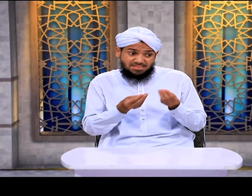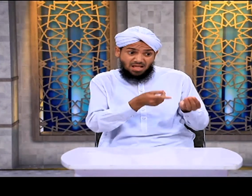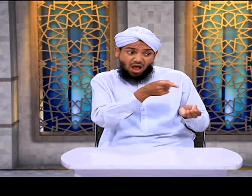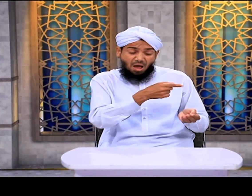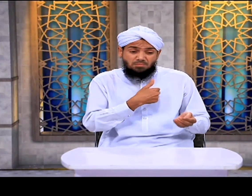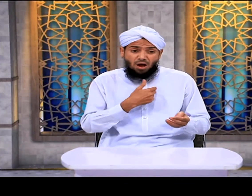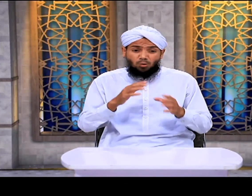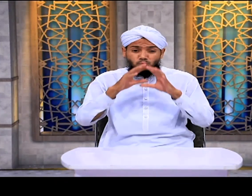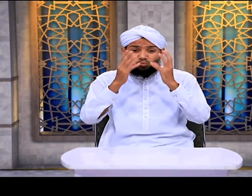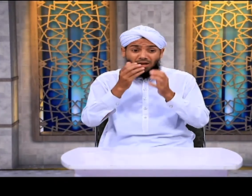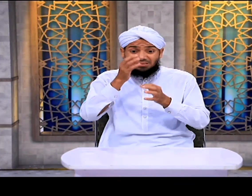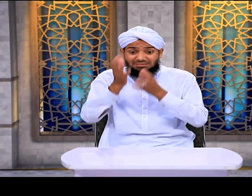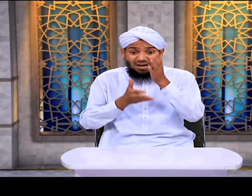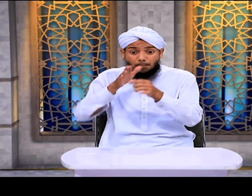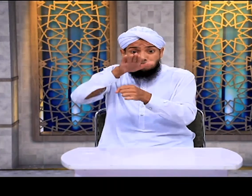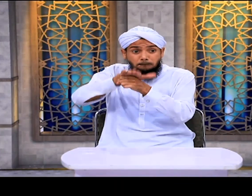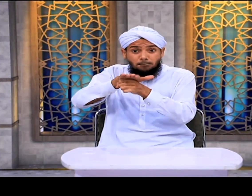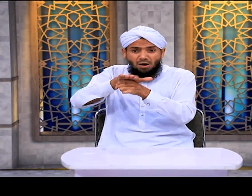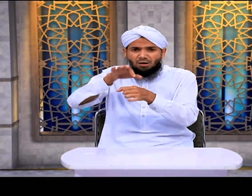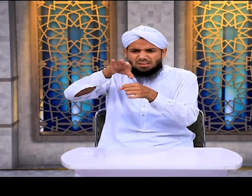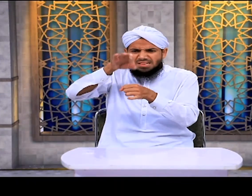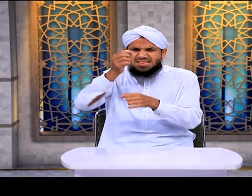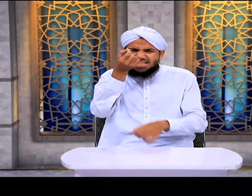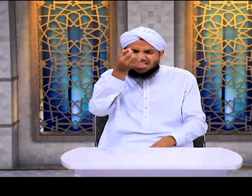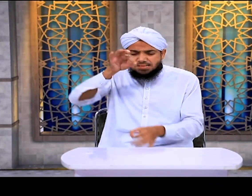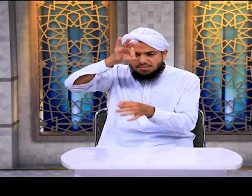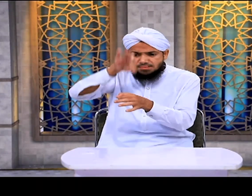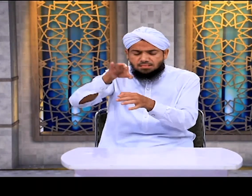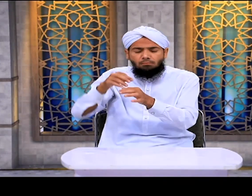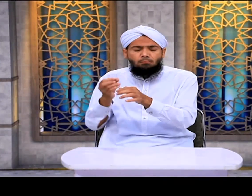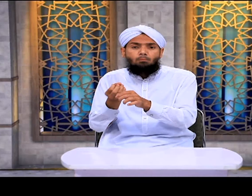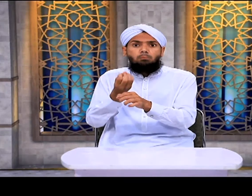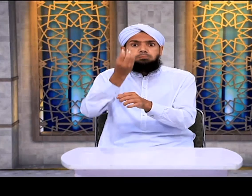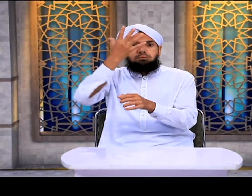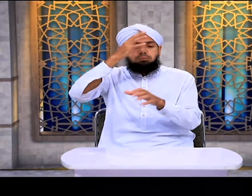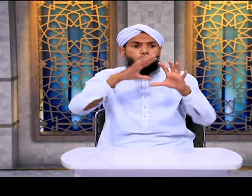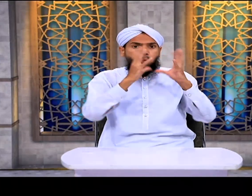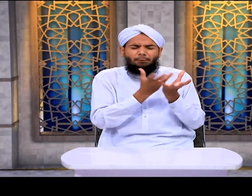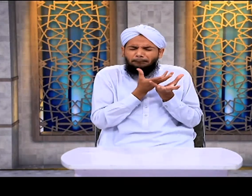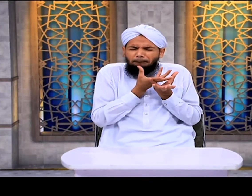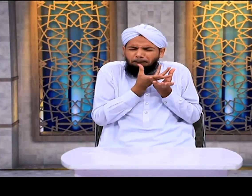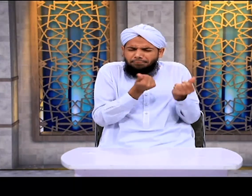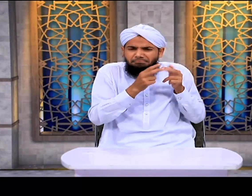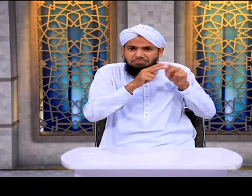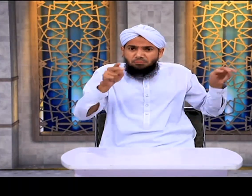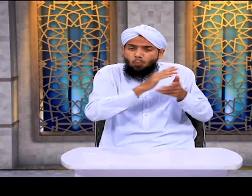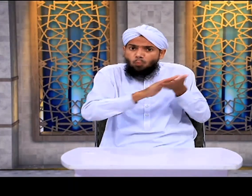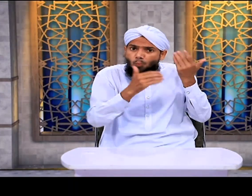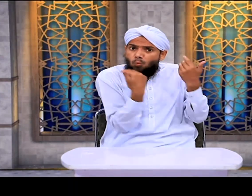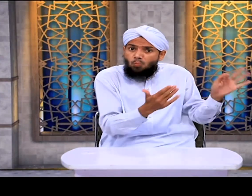ناکے کے برابر بھی جہنم کو کھول دیا جائے تو تمام اہل زمین فنا ہو جائیں۔ اس ذات کی قسم جس نے